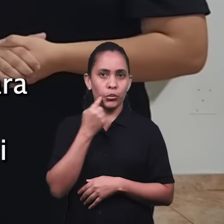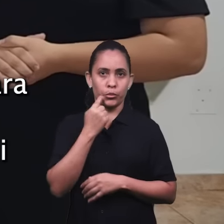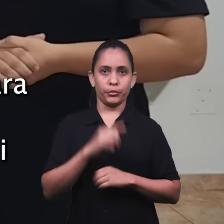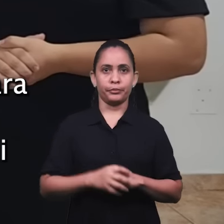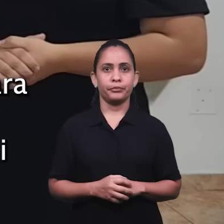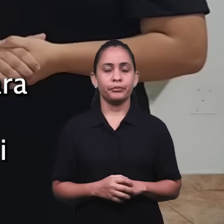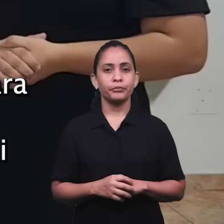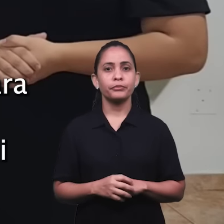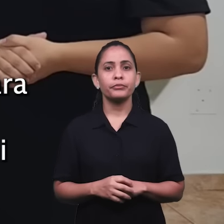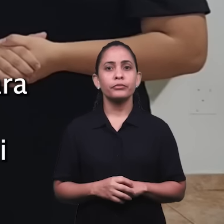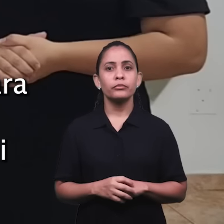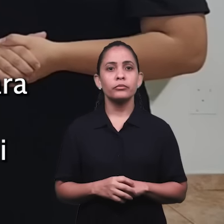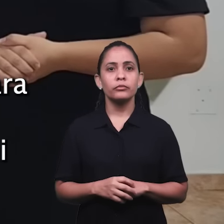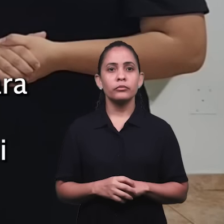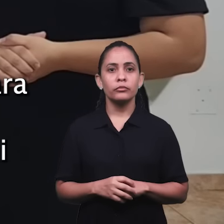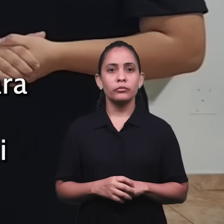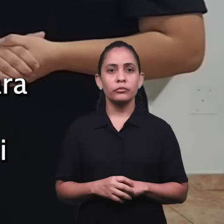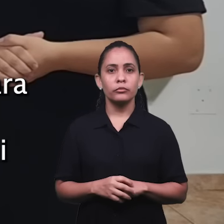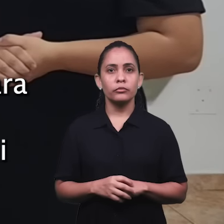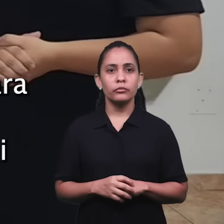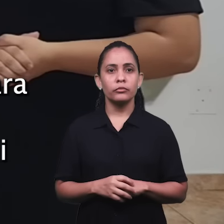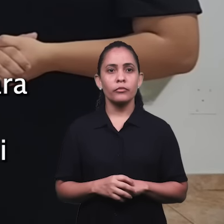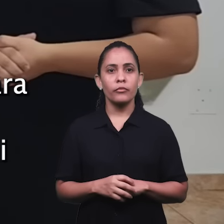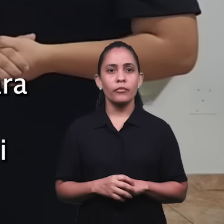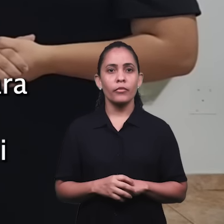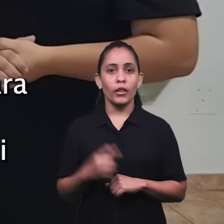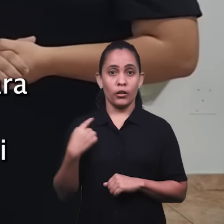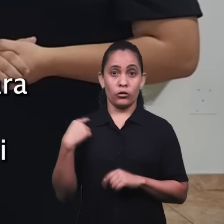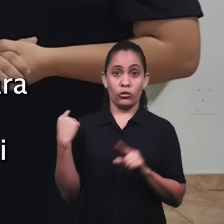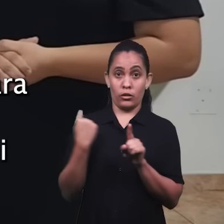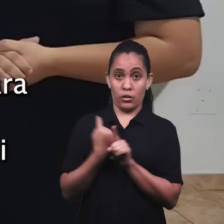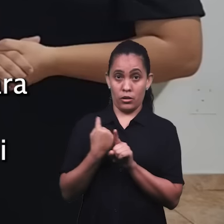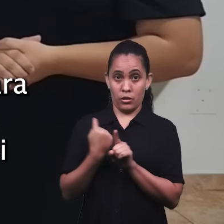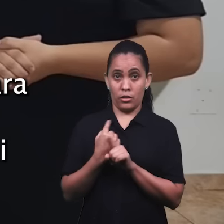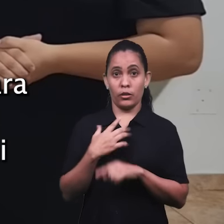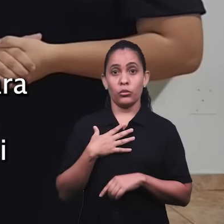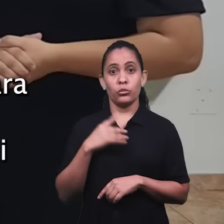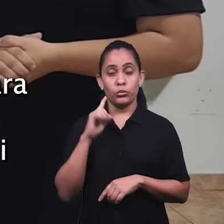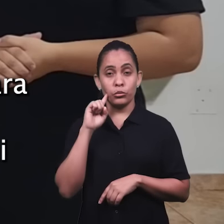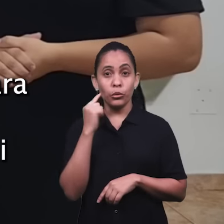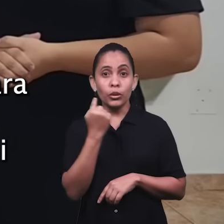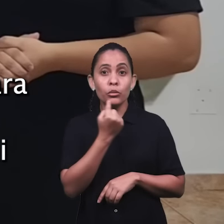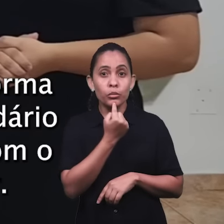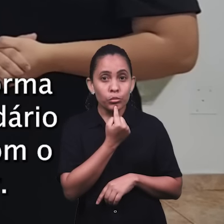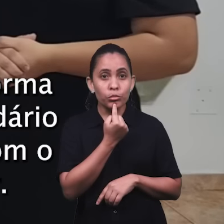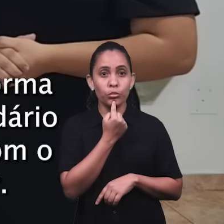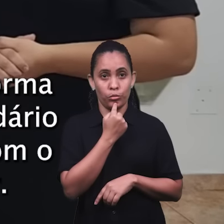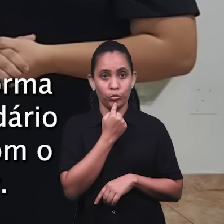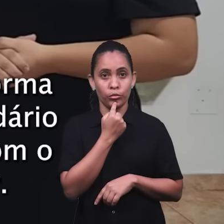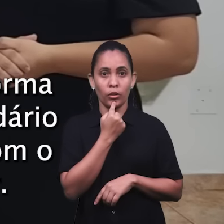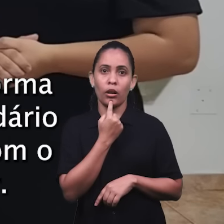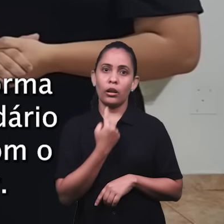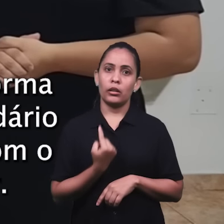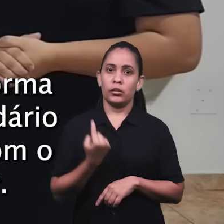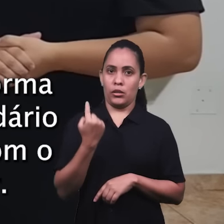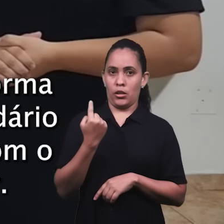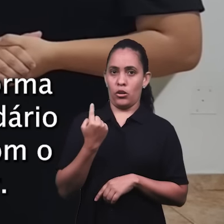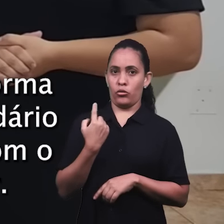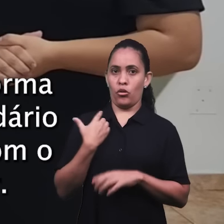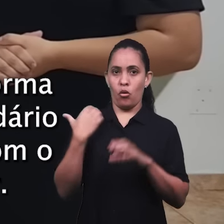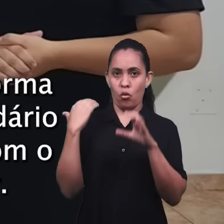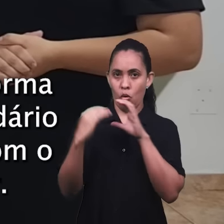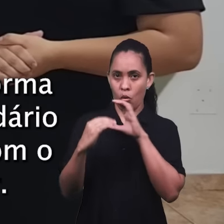Manaín me sentaron al frente junto con los intérpretes y con los sordos. En una ocasión yo llegué